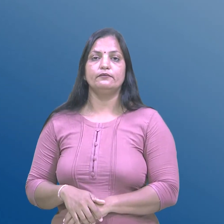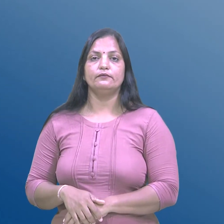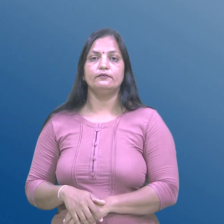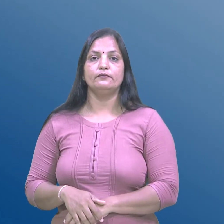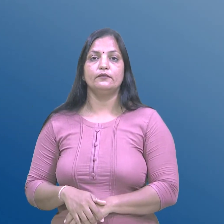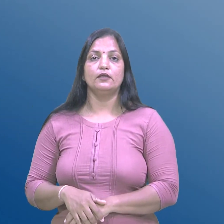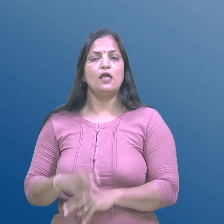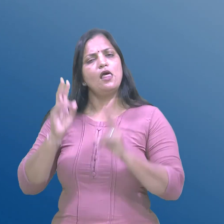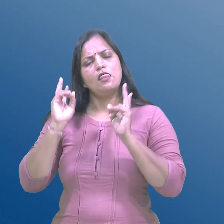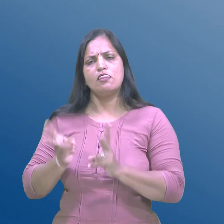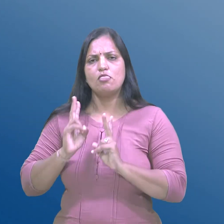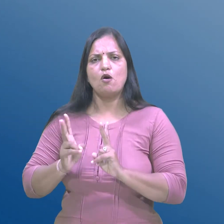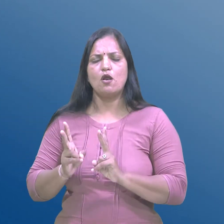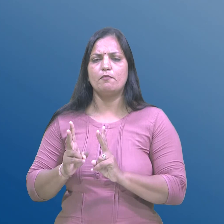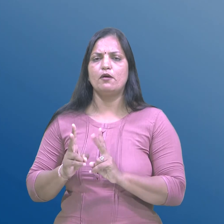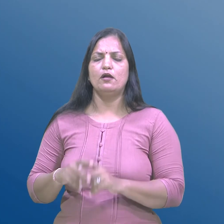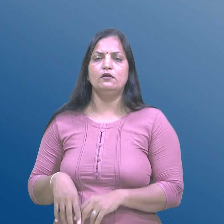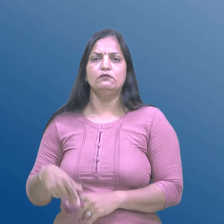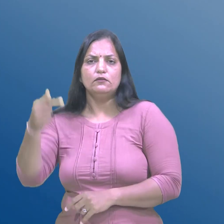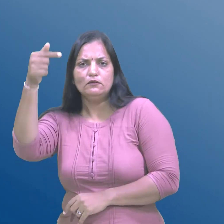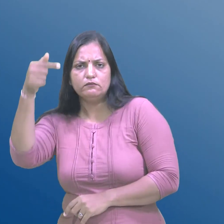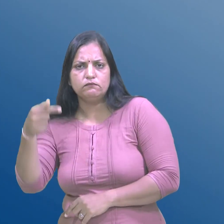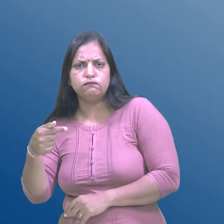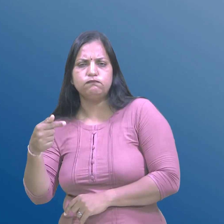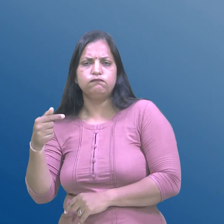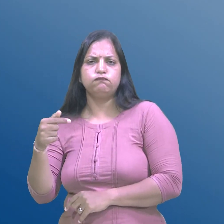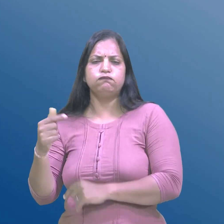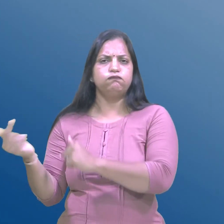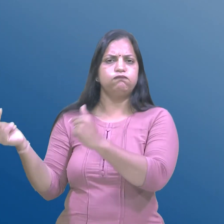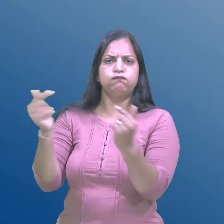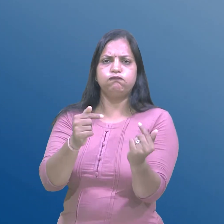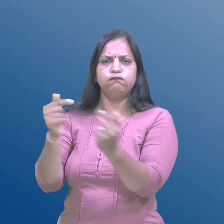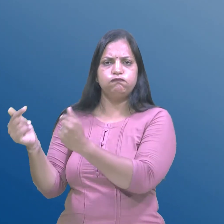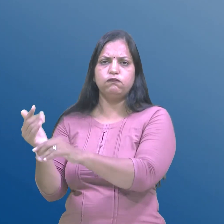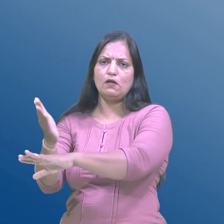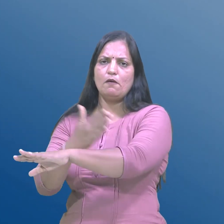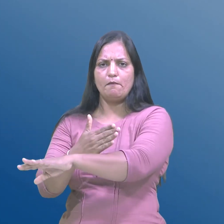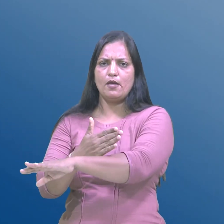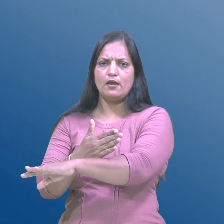માત્ર એ આધારે હિતોના ટકરાવની પૂર્વધારણા બાંધવાની રહેશે નહીં.